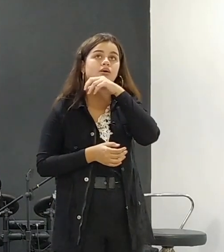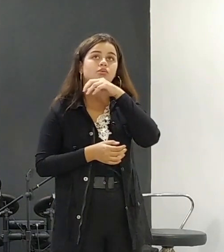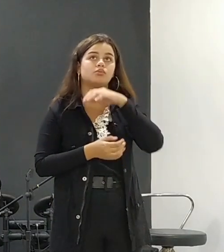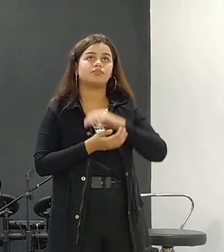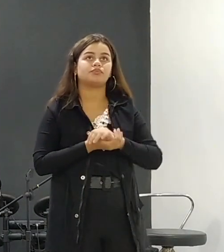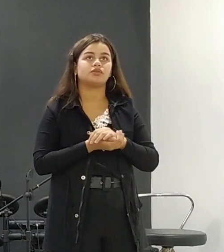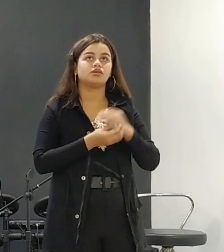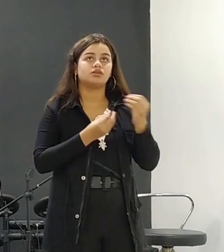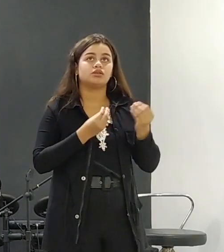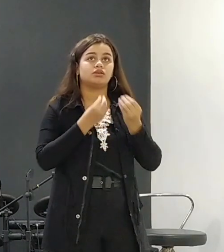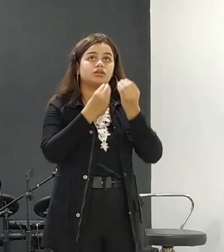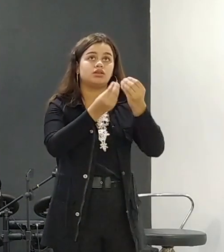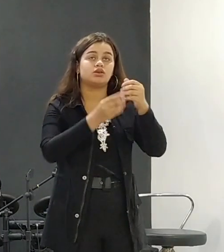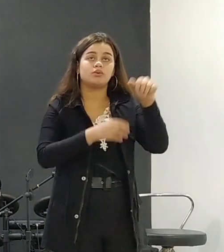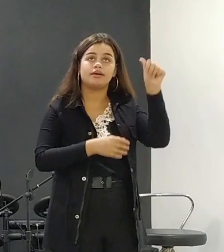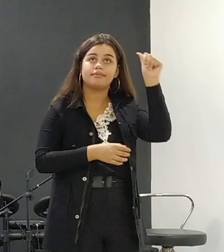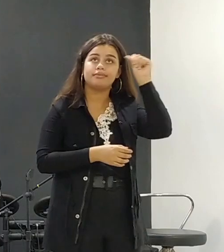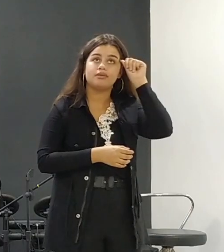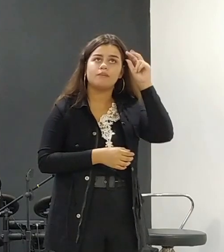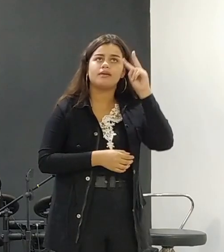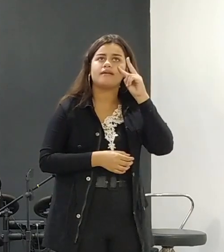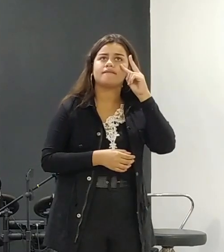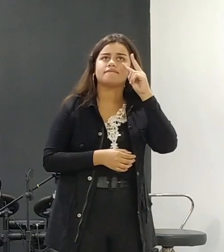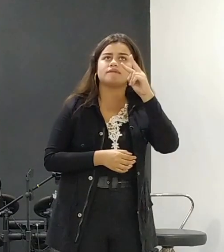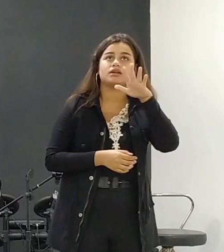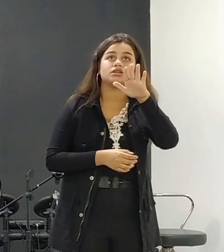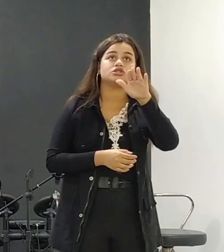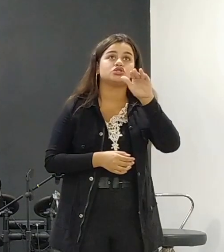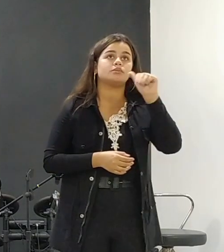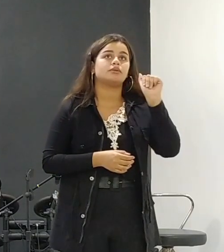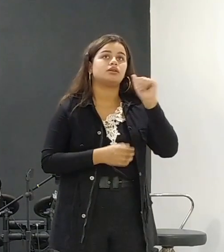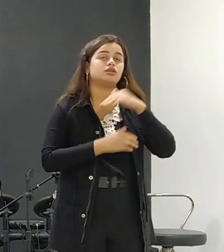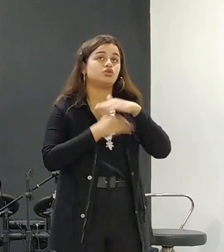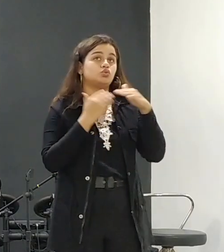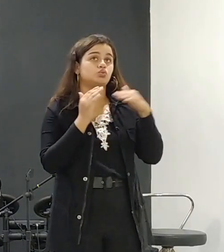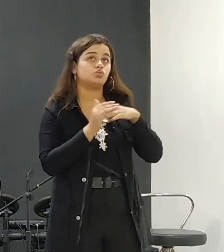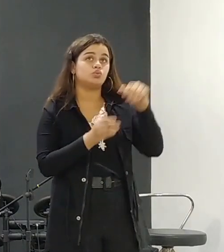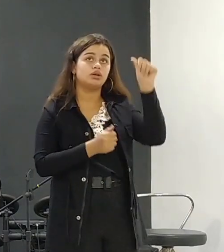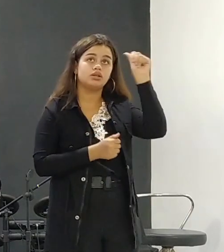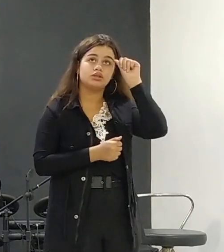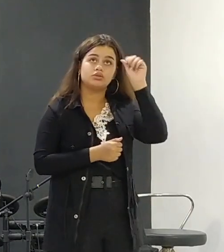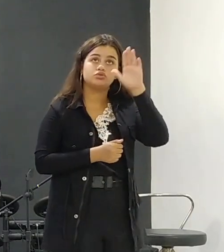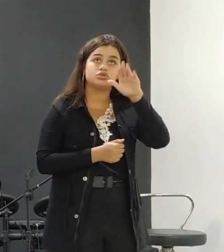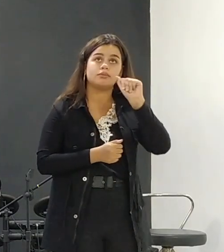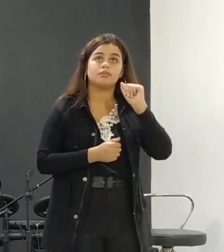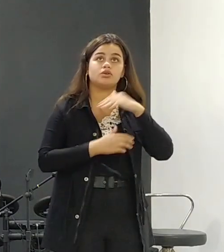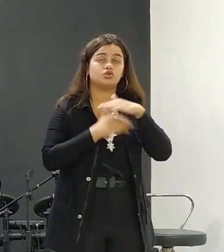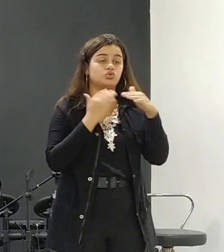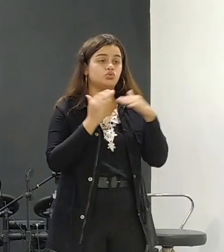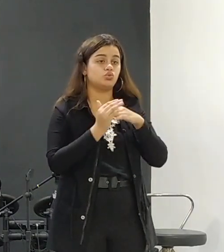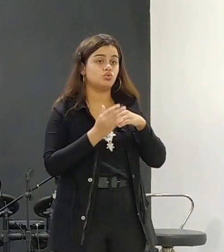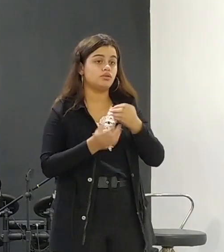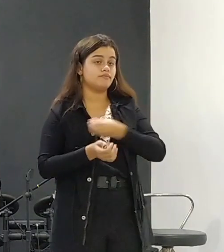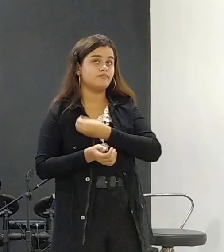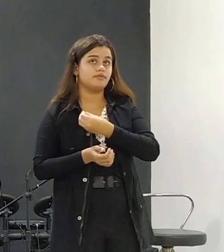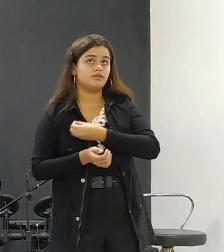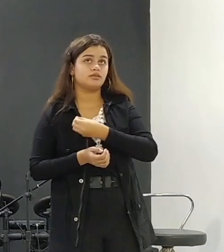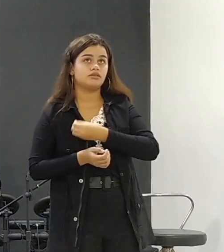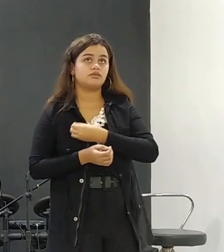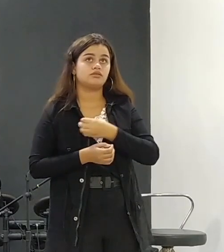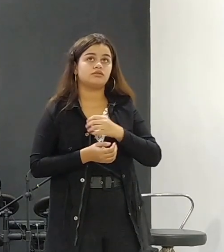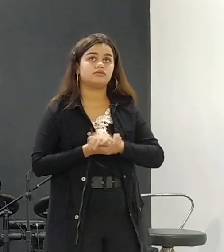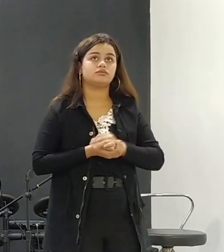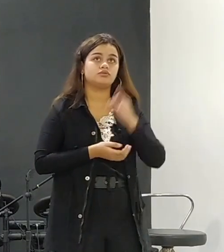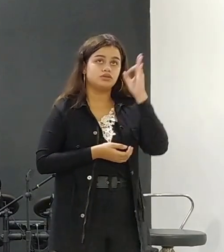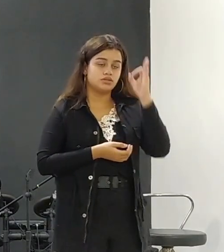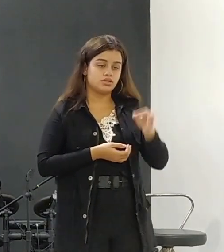céus, trouxe Adão para este ver que lhe chamaria, e tudo que Adão chamou a toda a alma vivente, isso foi